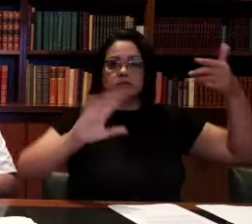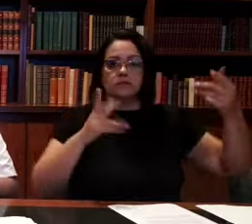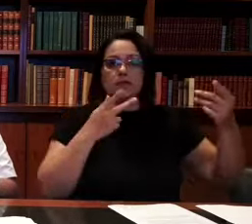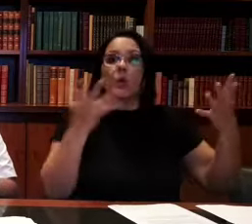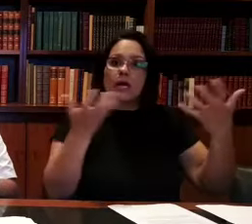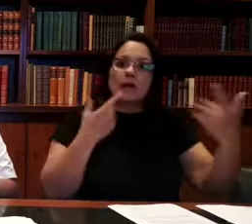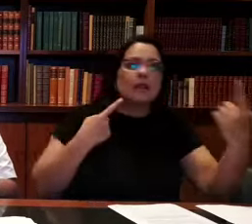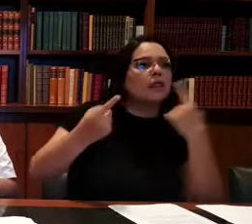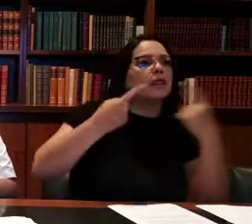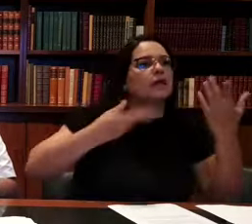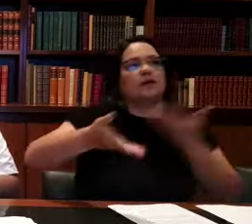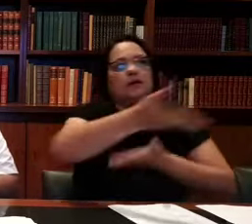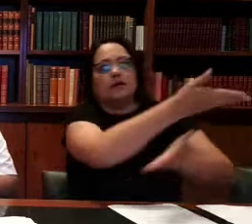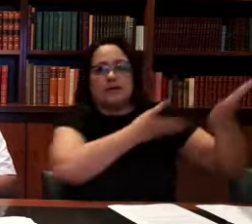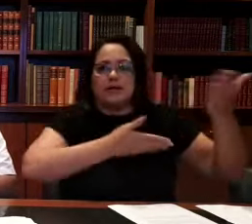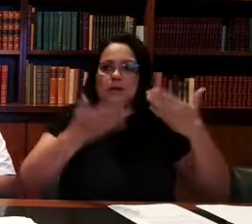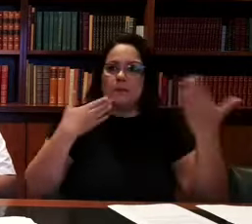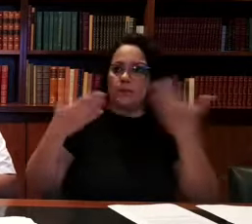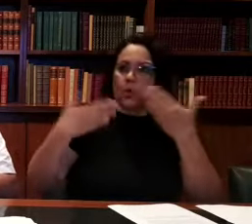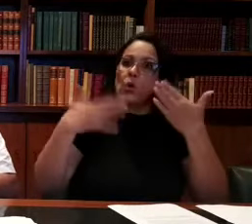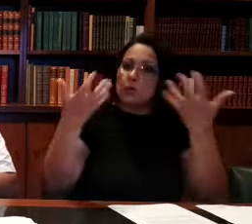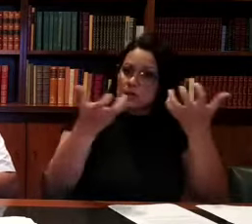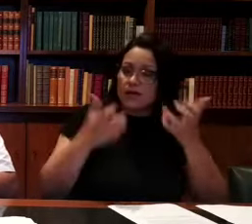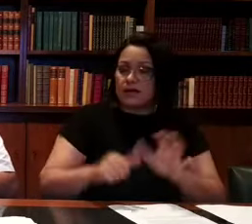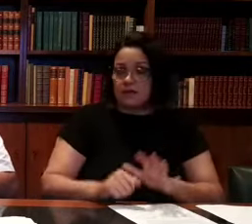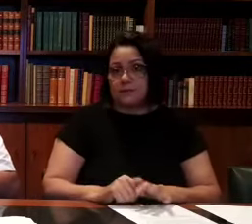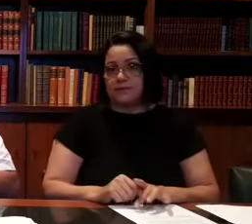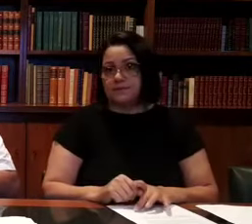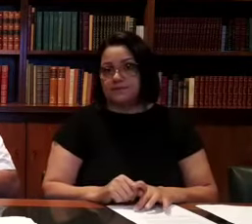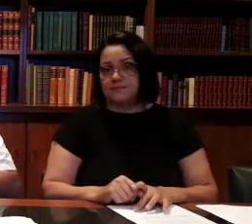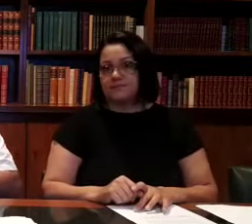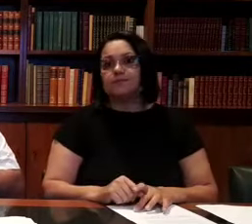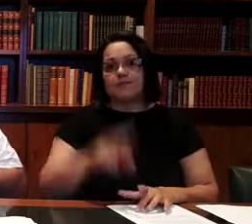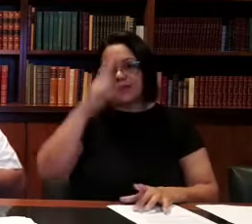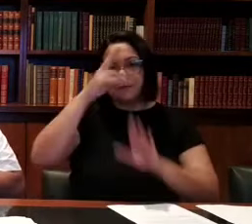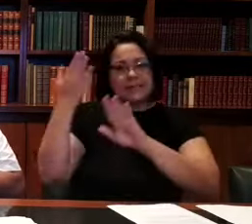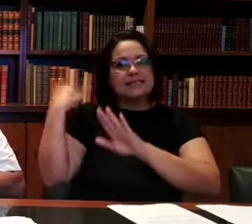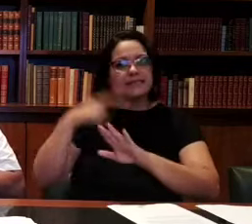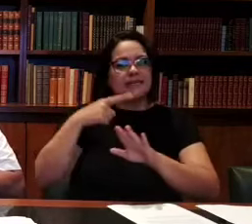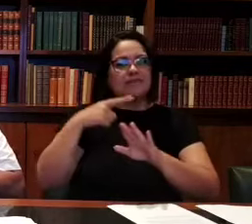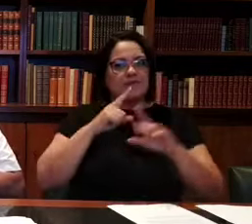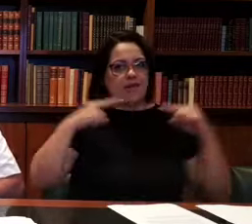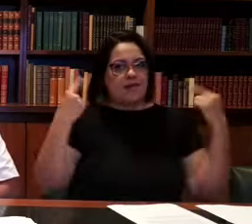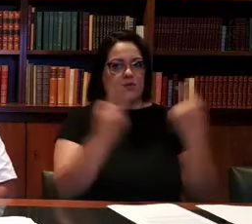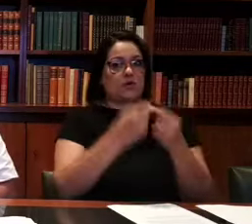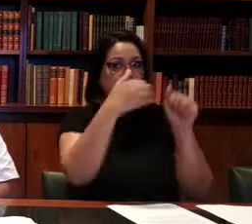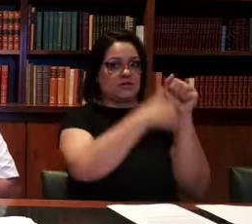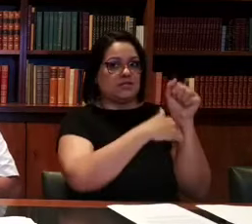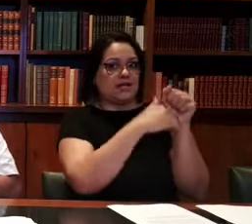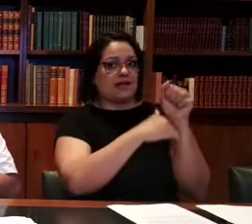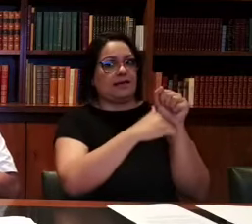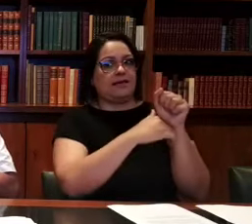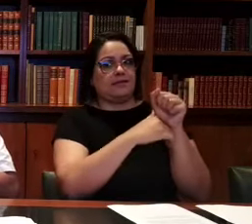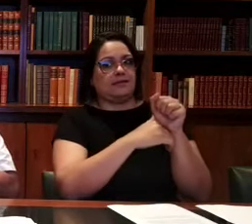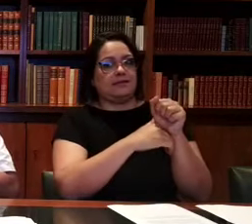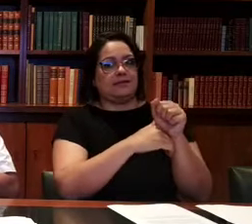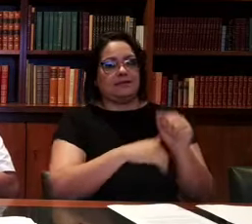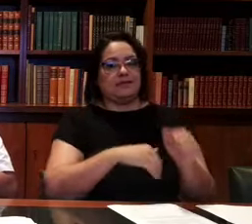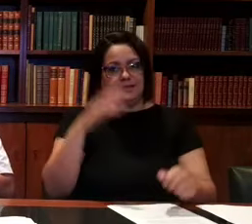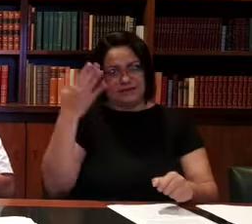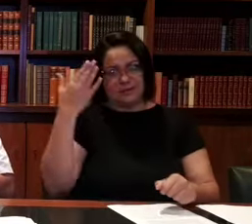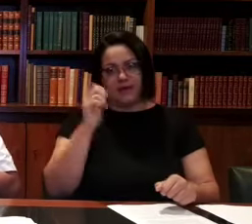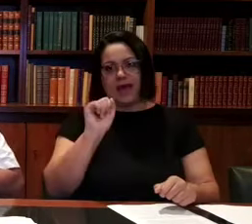quero conversa o outro dia naquela sessão secreta que foi o ar